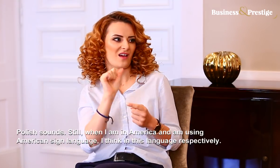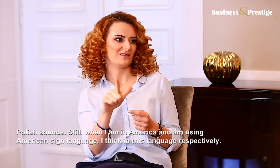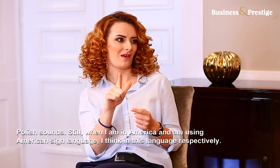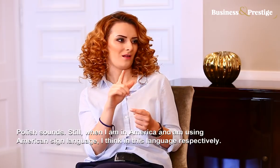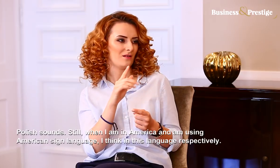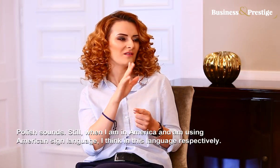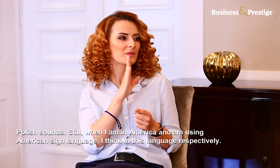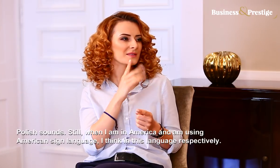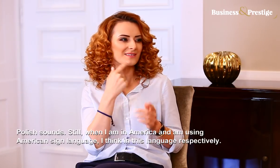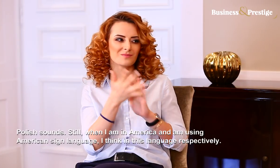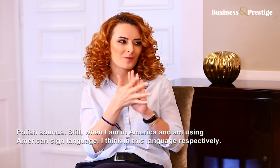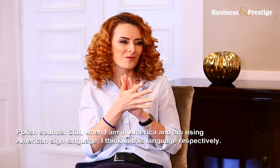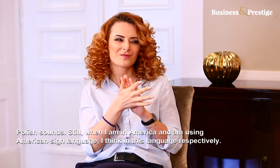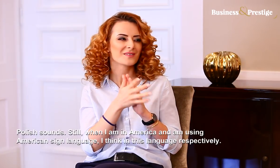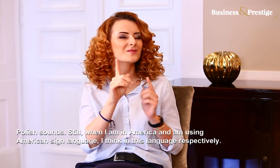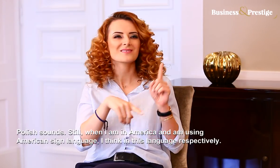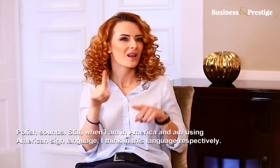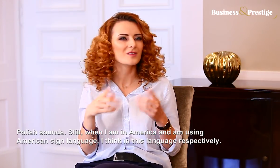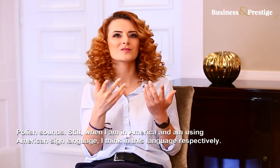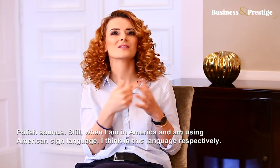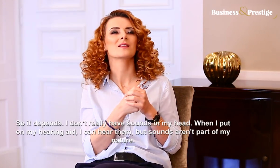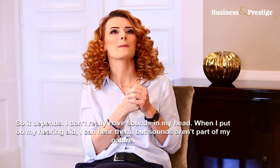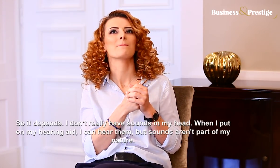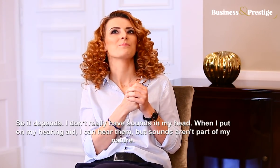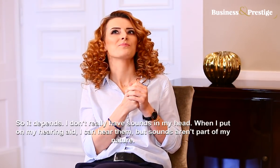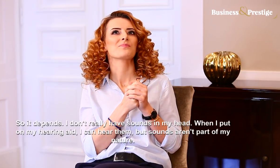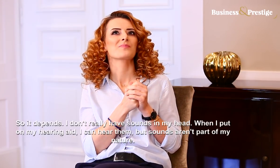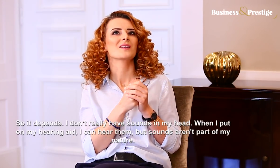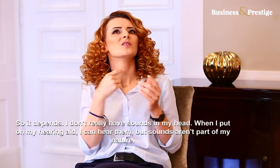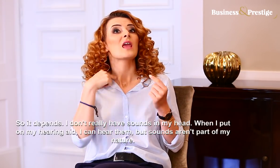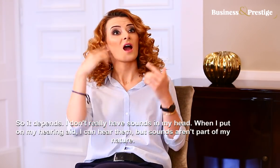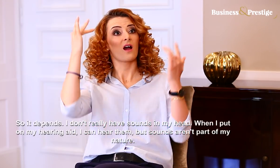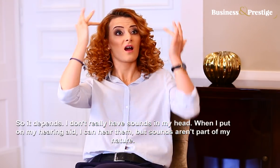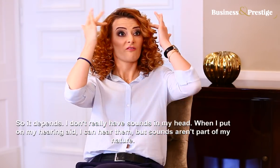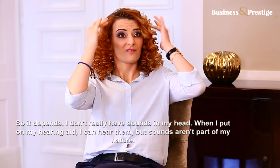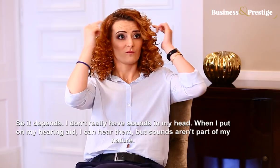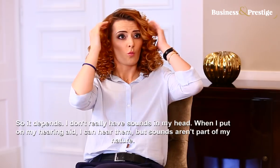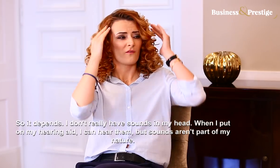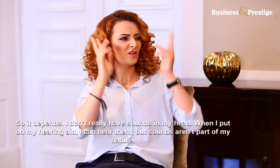migam z głuchymi, to myślę w ASL-u, w amerykańskim języku migowym. Więc to tak naprawdę zależy.